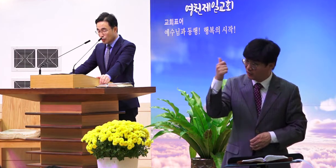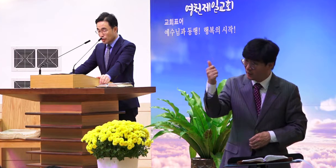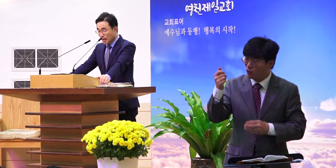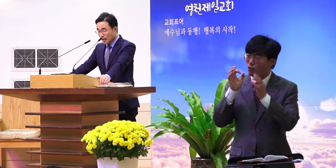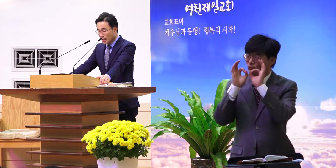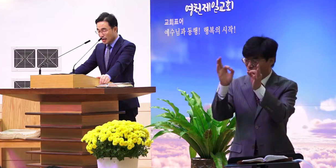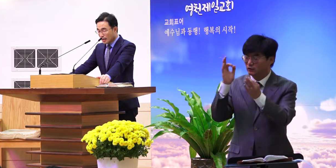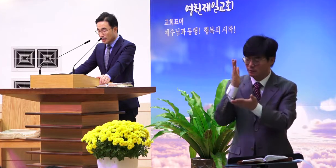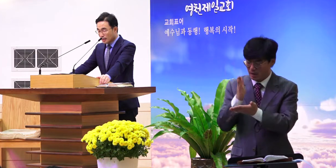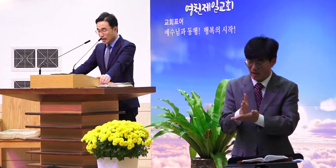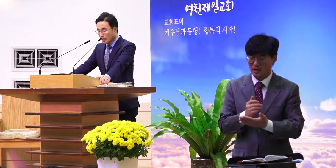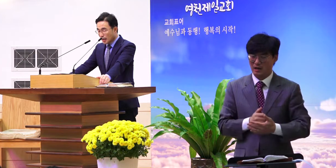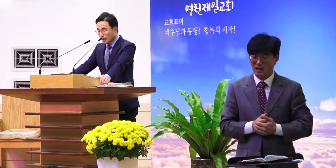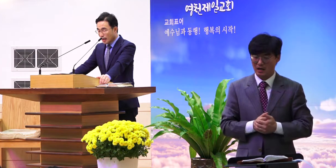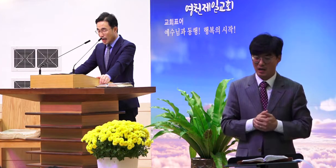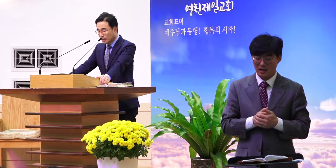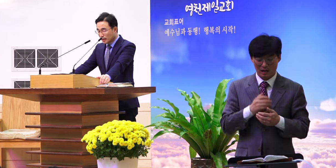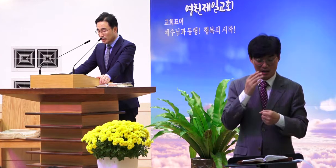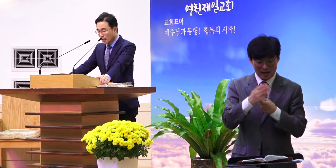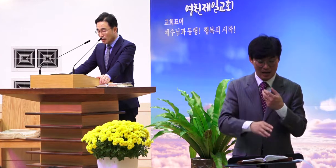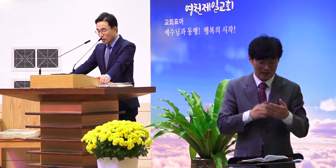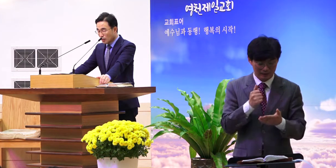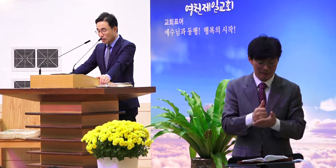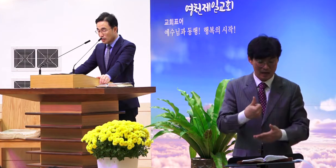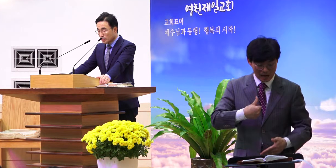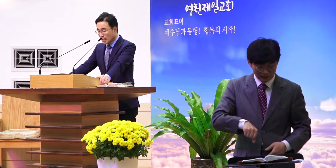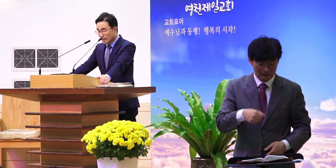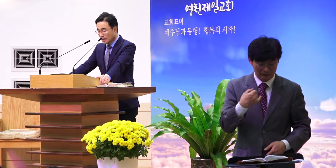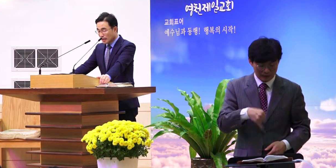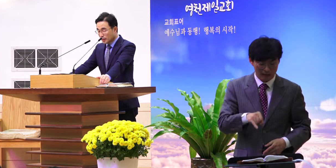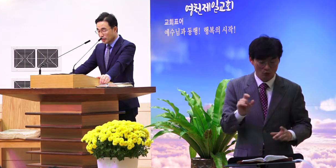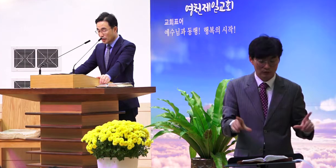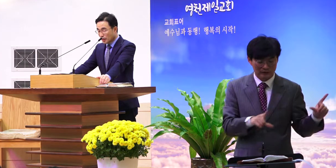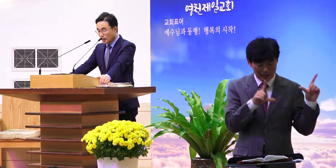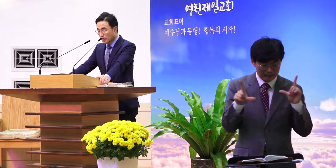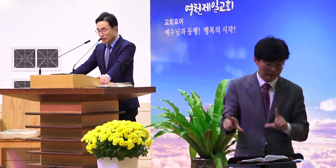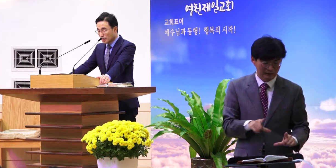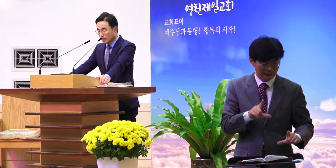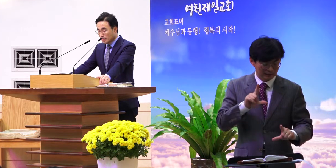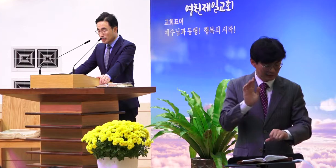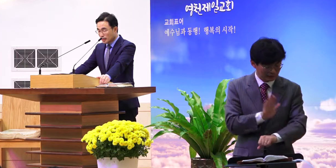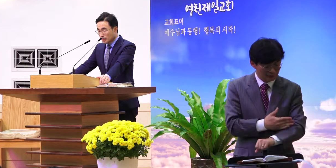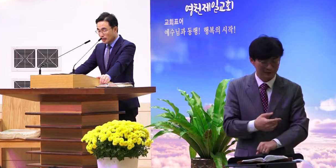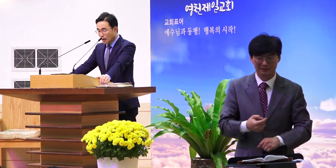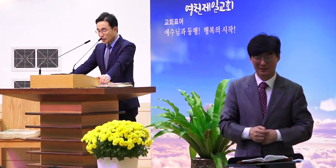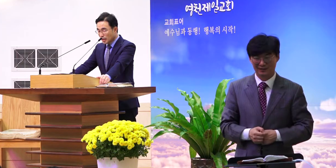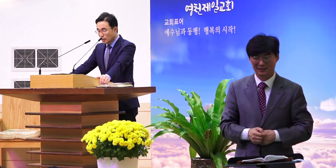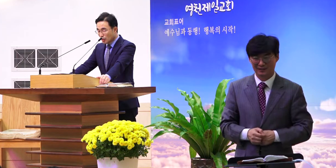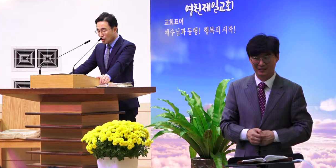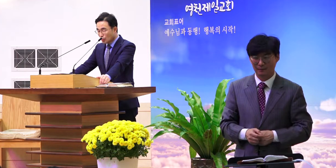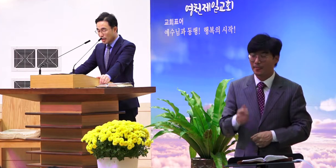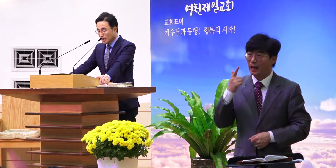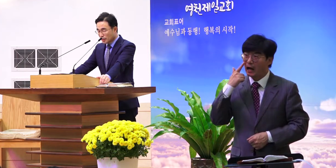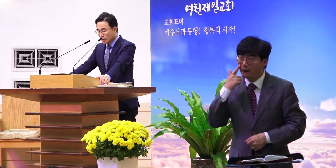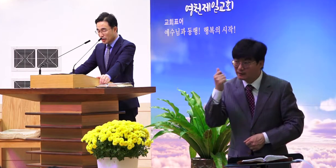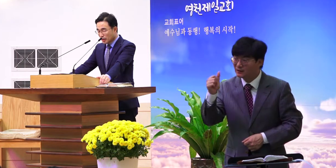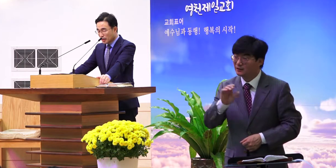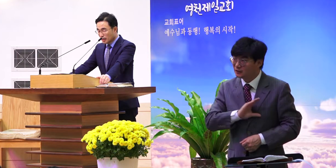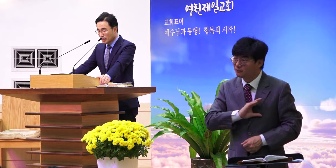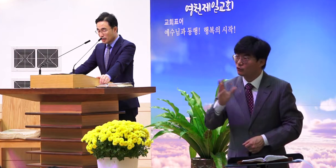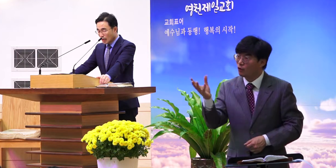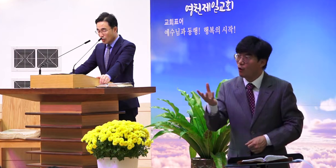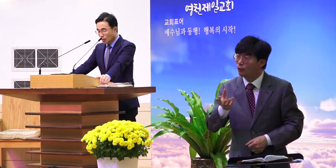아버지라고 부르지 말라. 하나님의 아들, 딸로 살지 않으면서 아버지 이름을 거룩하게